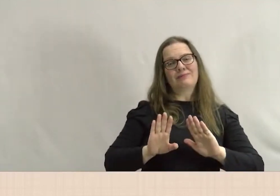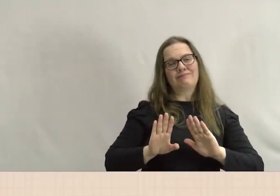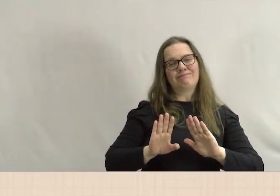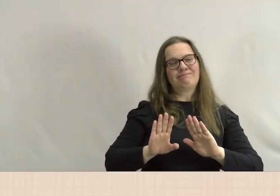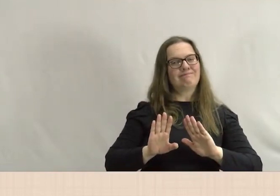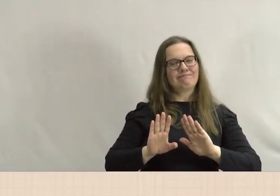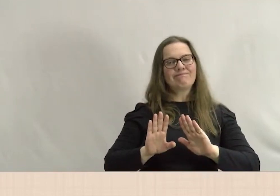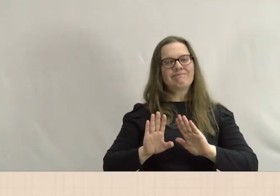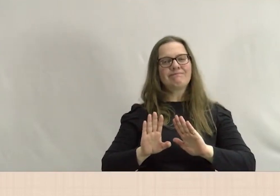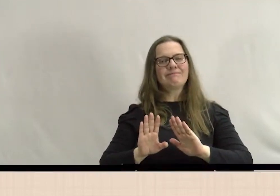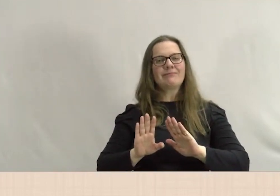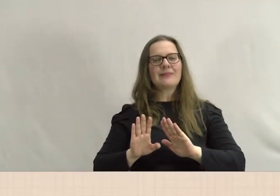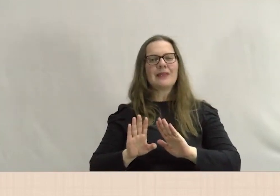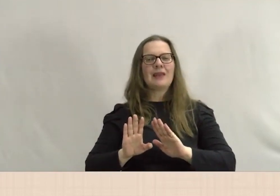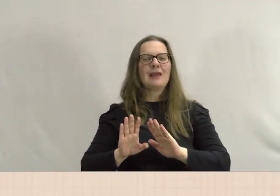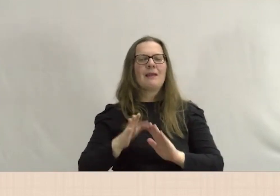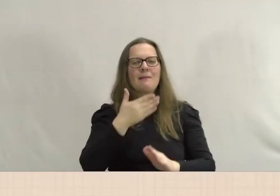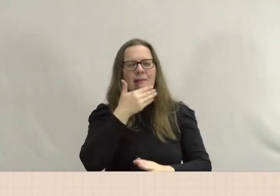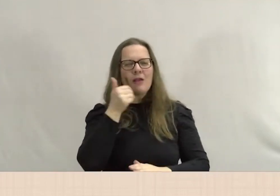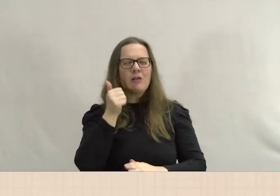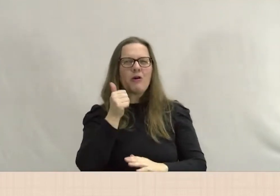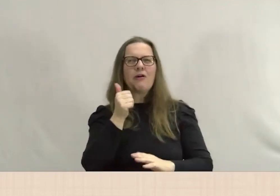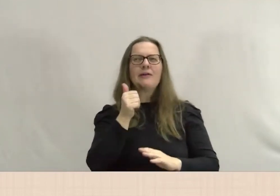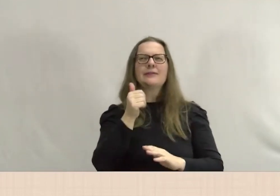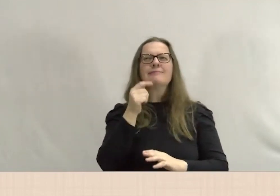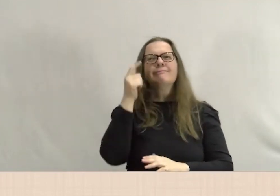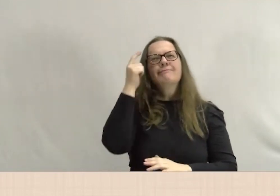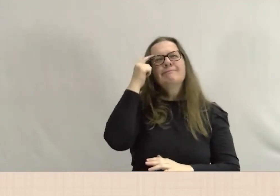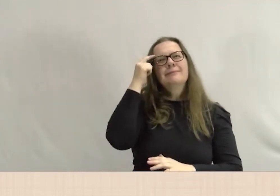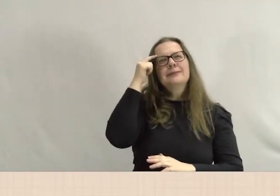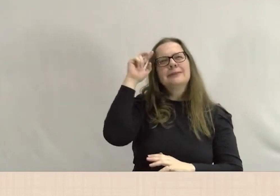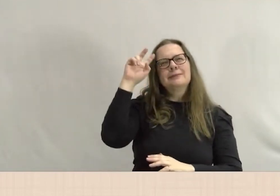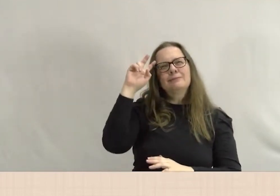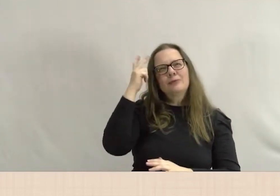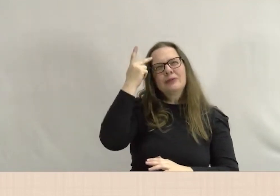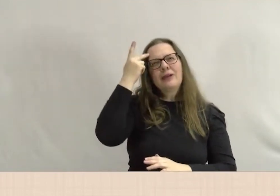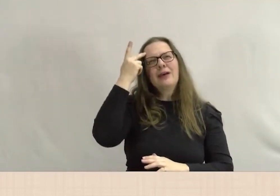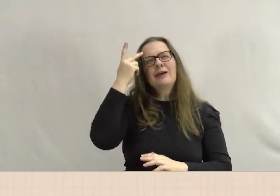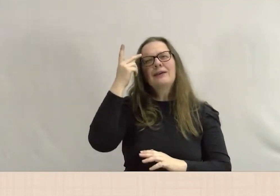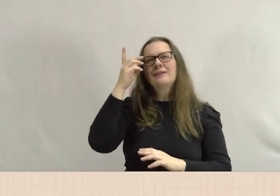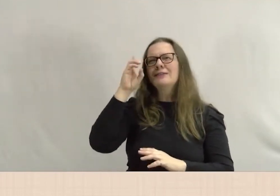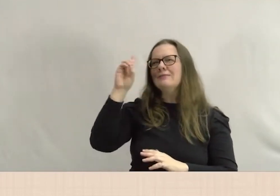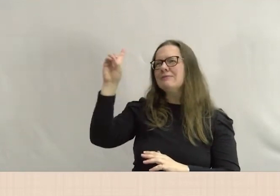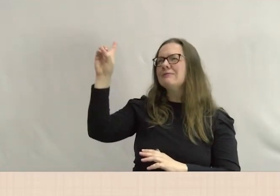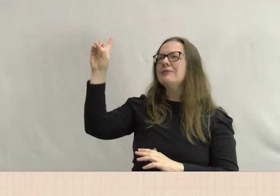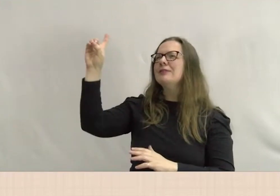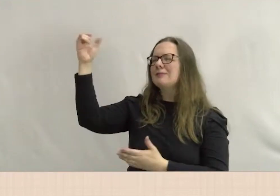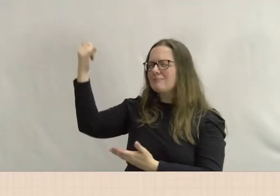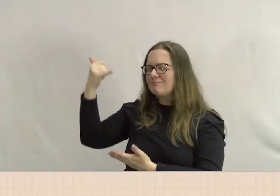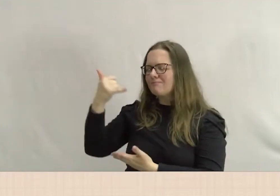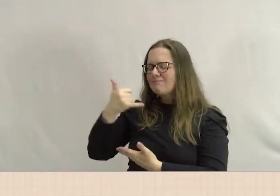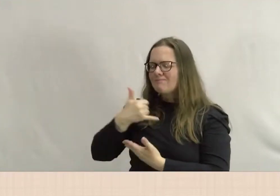Hoje, que segurança! Nós temos a palavra viva do Senhor.